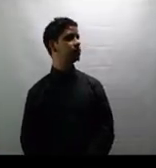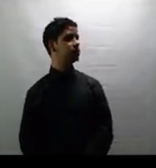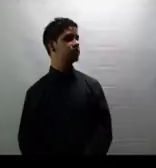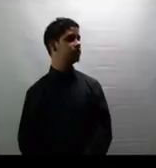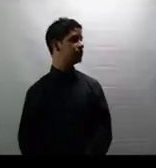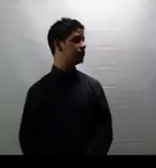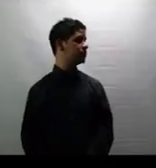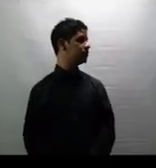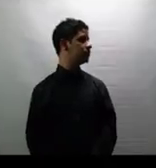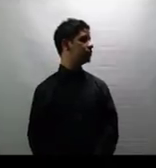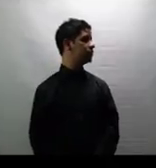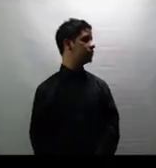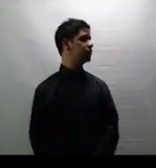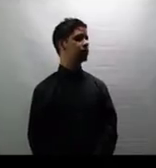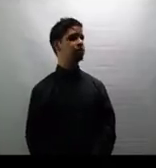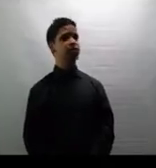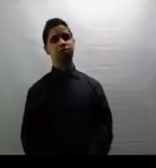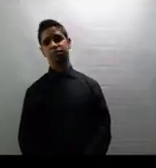e